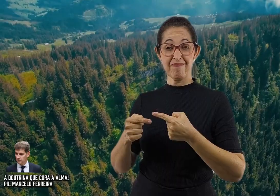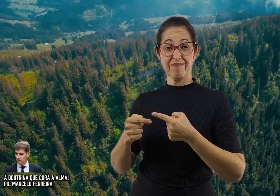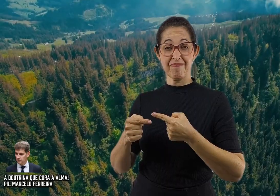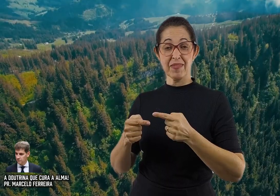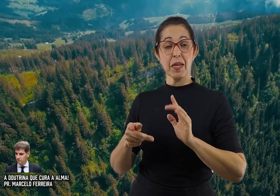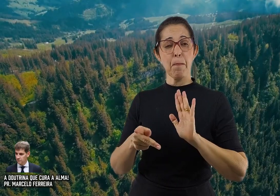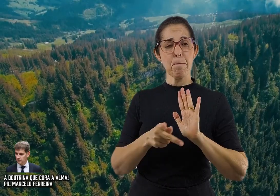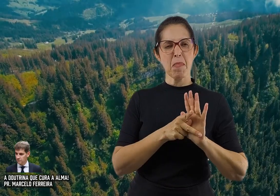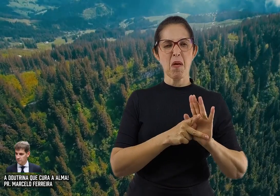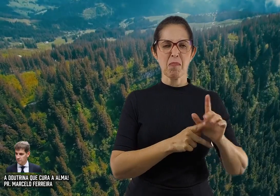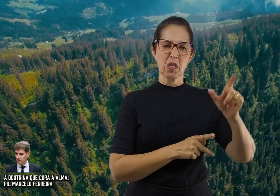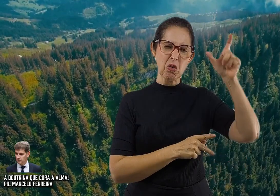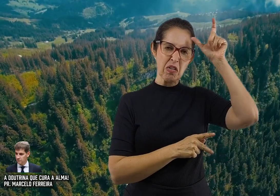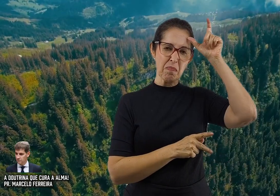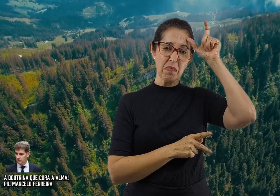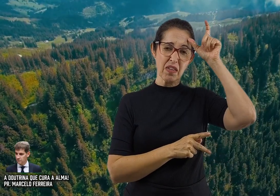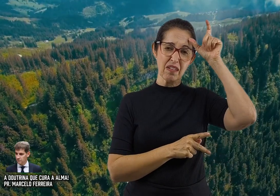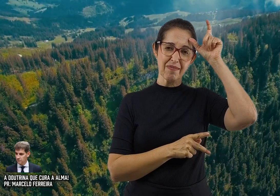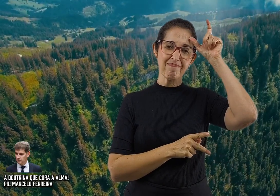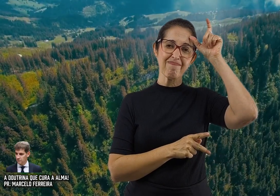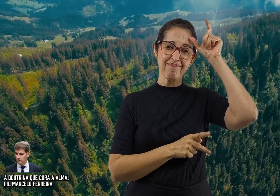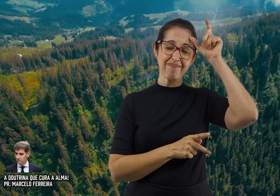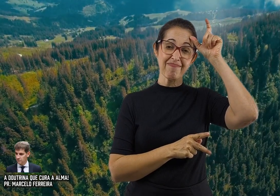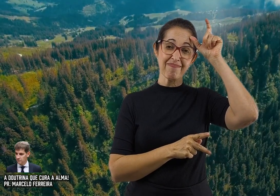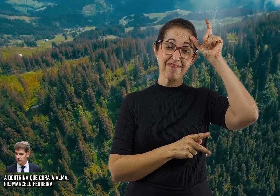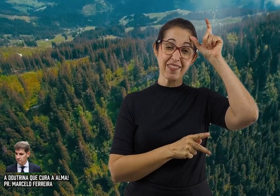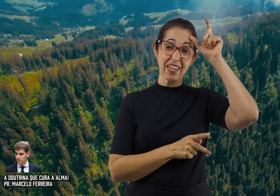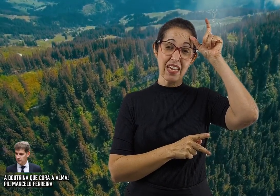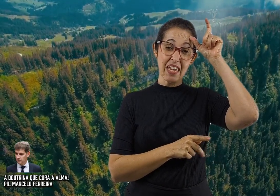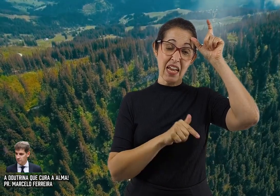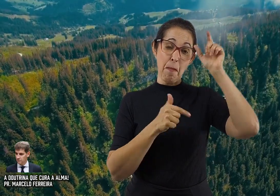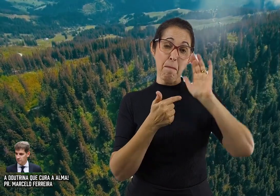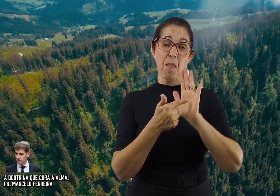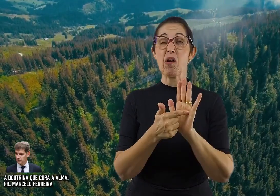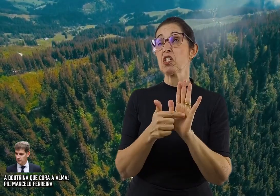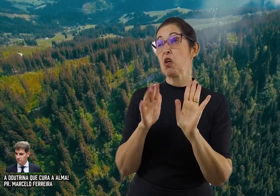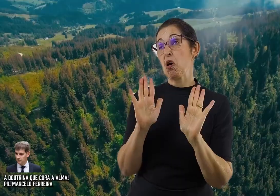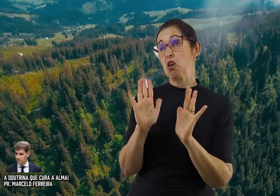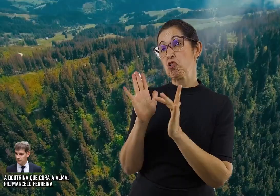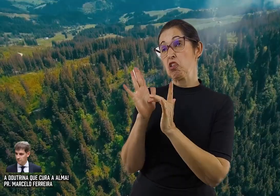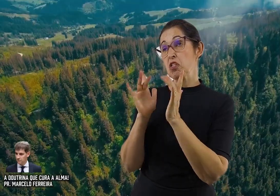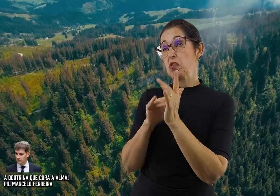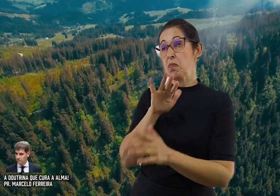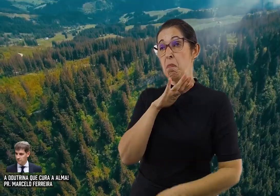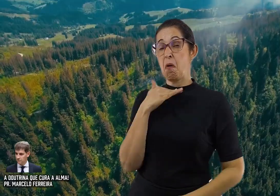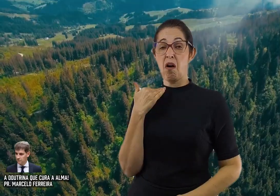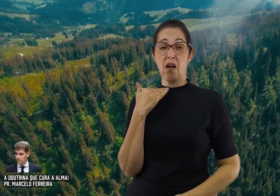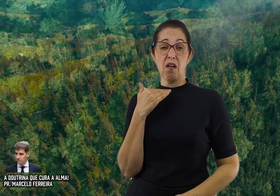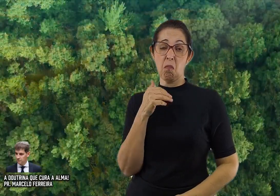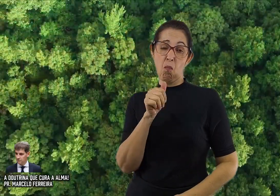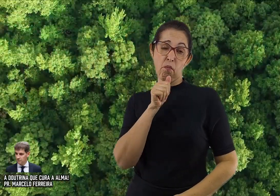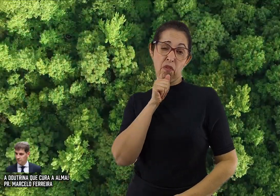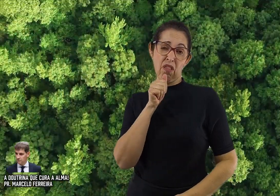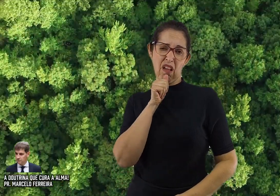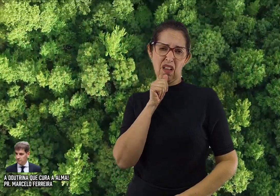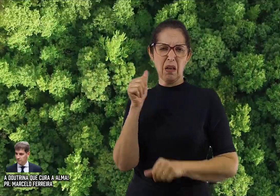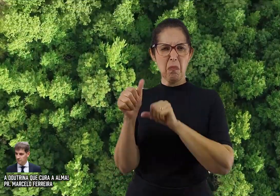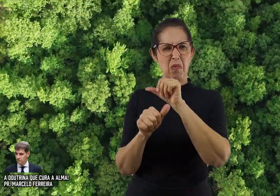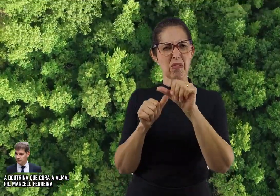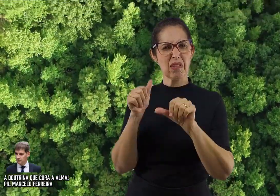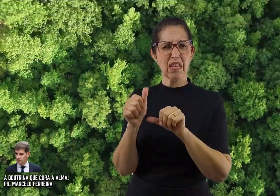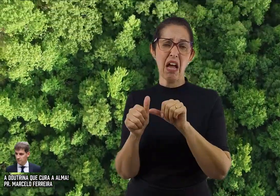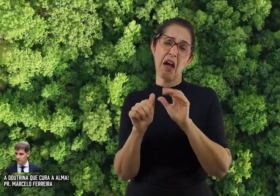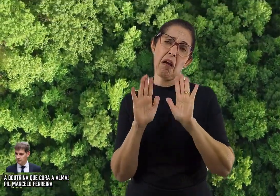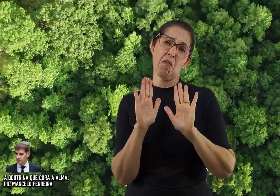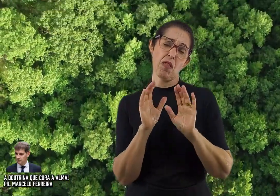tirar o sacrifício, o valor do sacrifício de Jesus, para você ser salvo, é por isso. Você